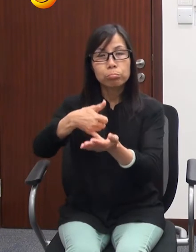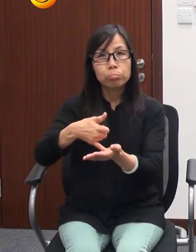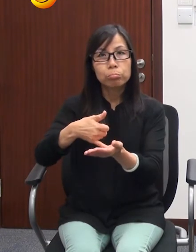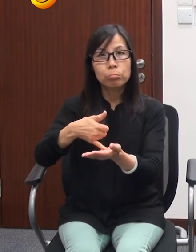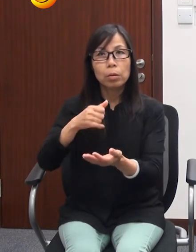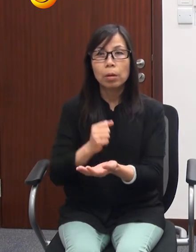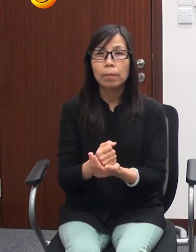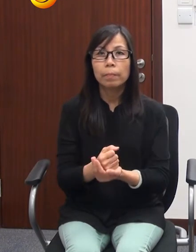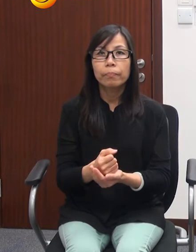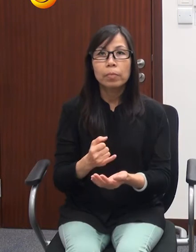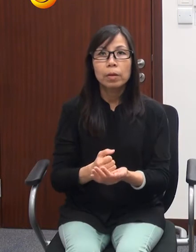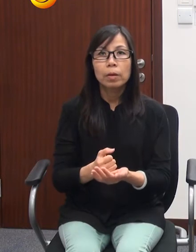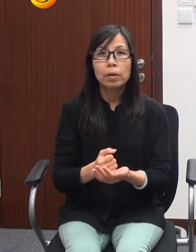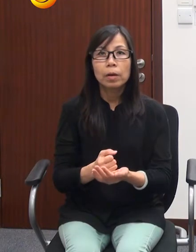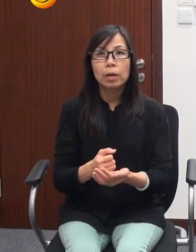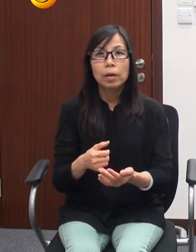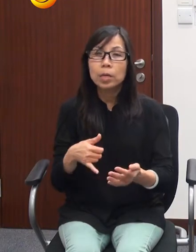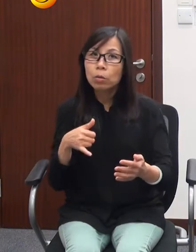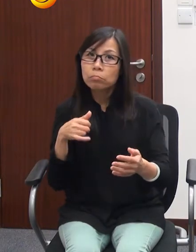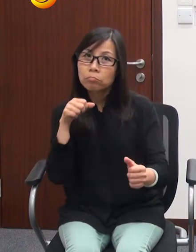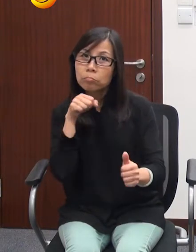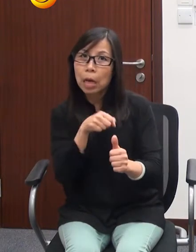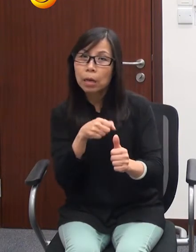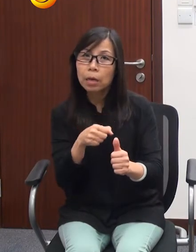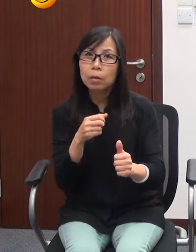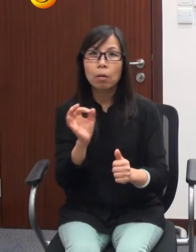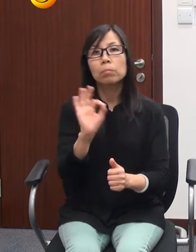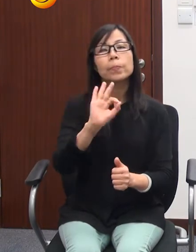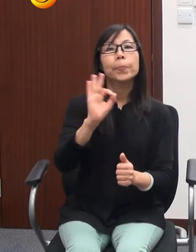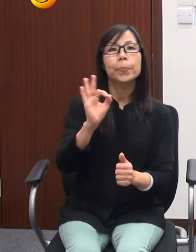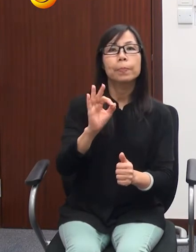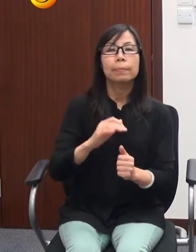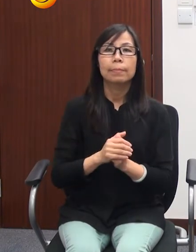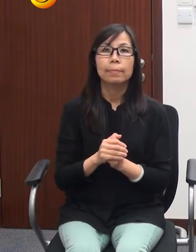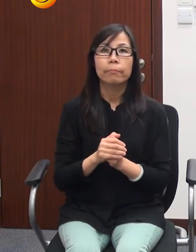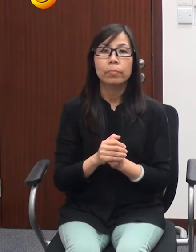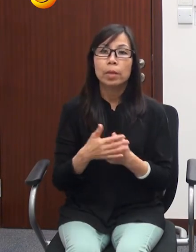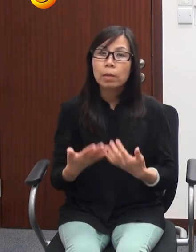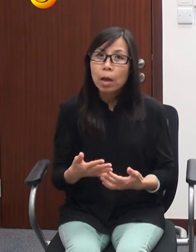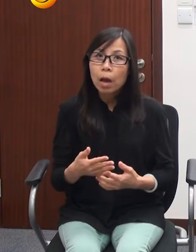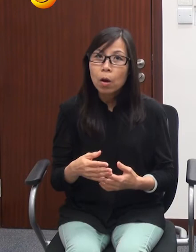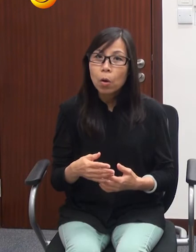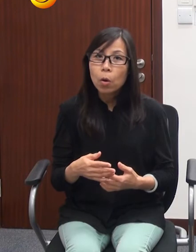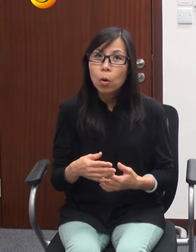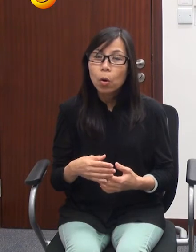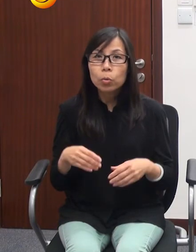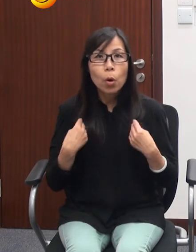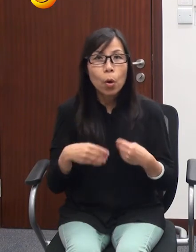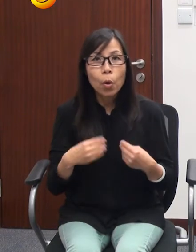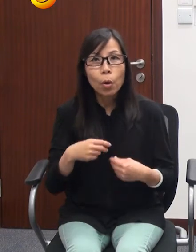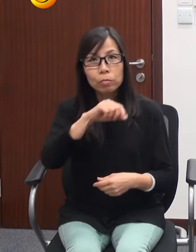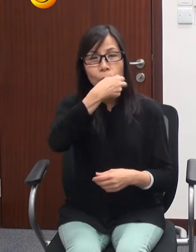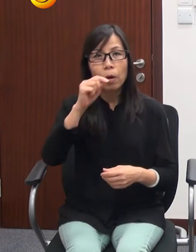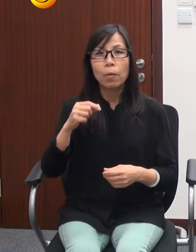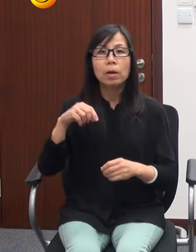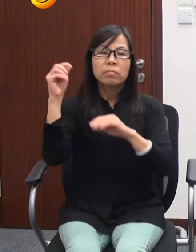不可以， 不關事的，沒 有辦法動的。喂，那你現在說就是說、哦、我們學台灣，那麻煩你了，真的大佬 讀書啦，